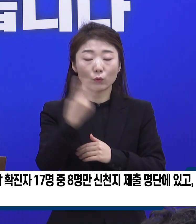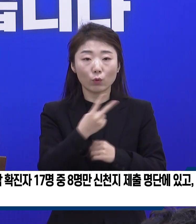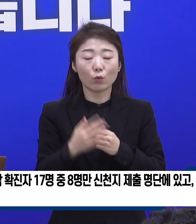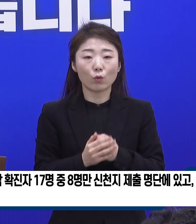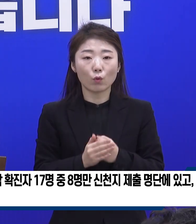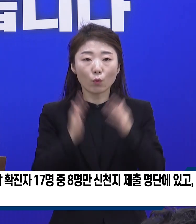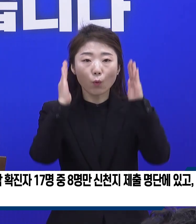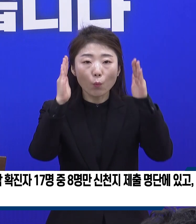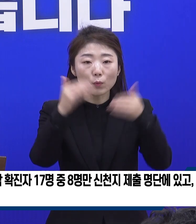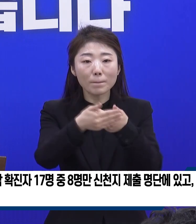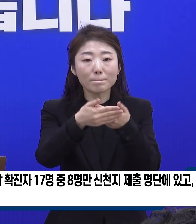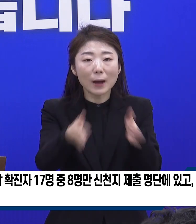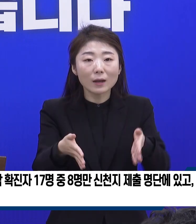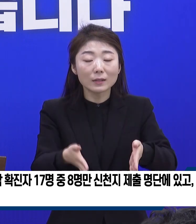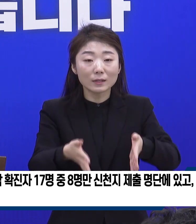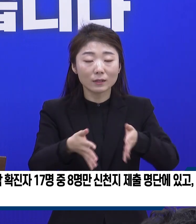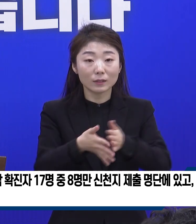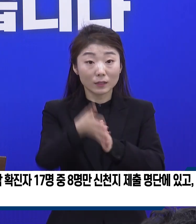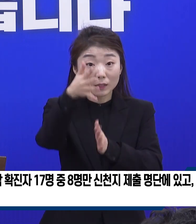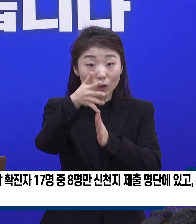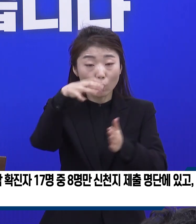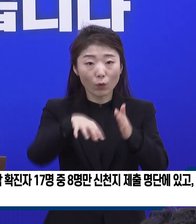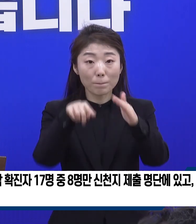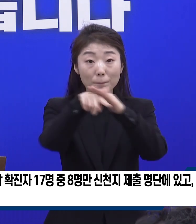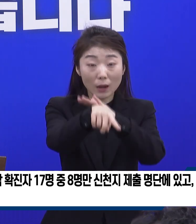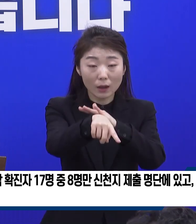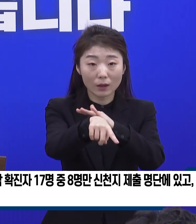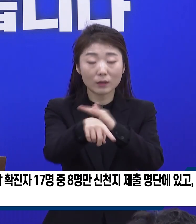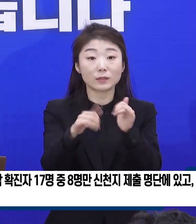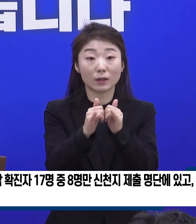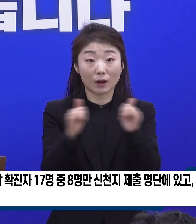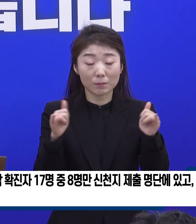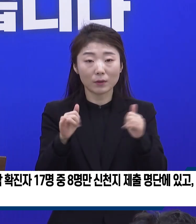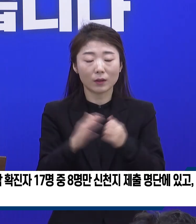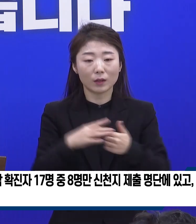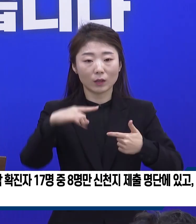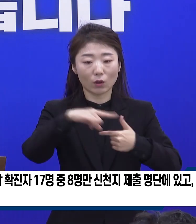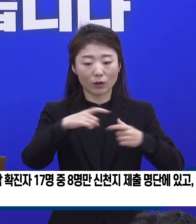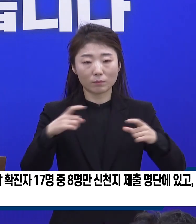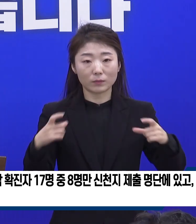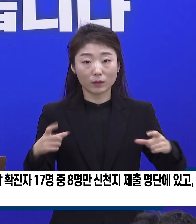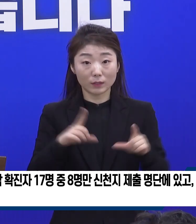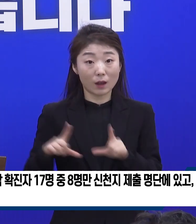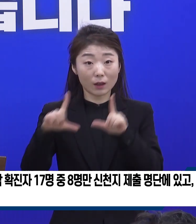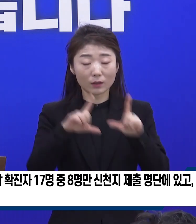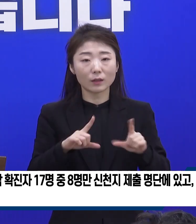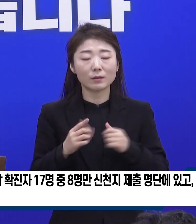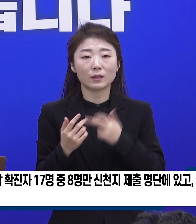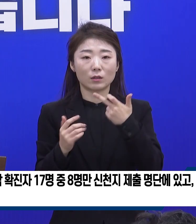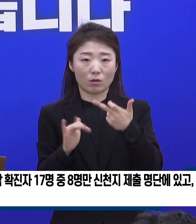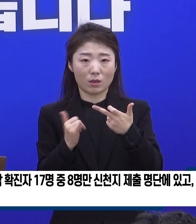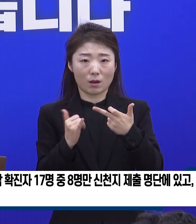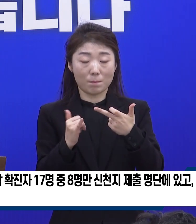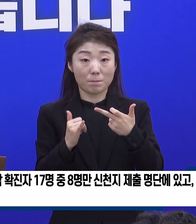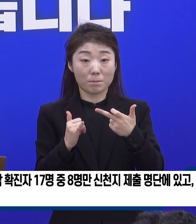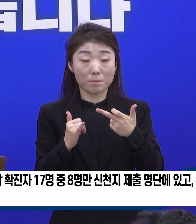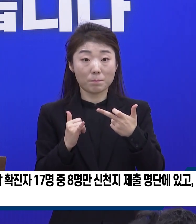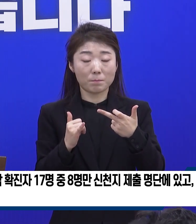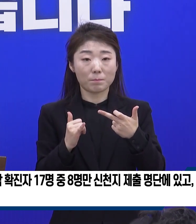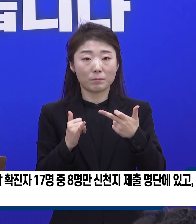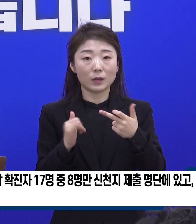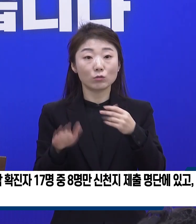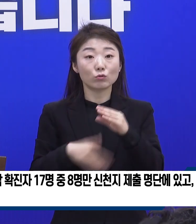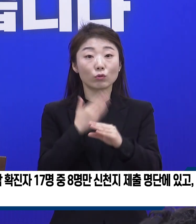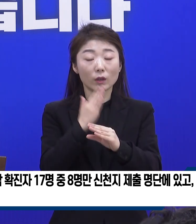공부방 등 시설을 방문한 것으로 파악된 경남 확진자가 17명입니다. 근데 그 17명